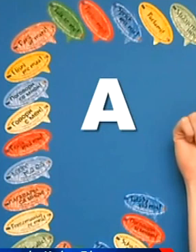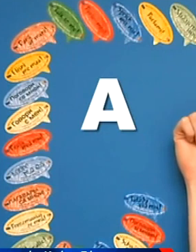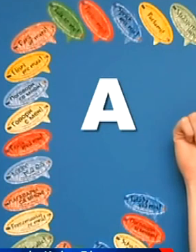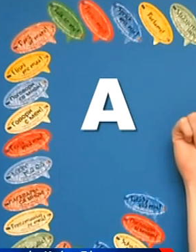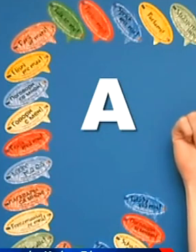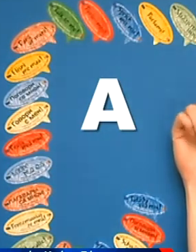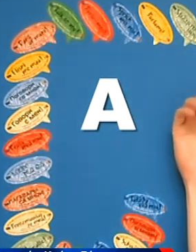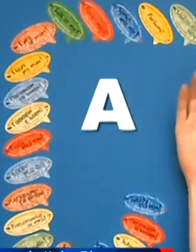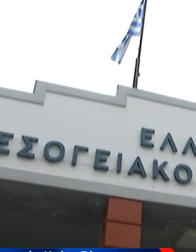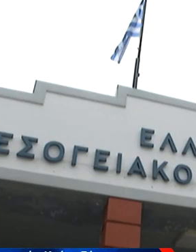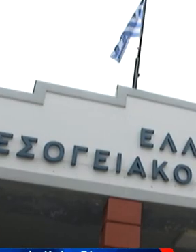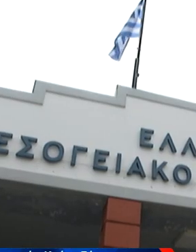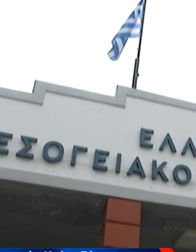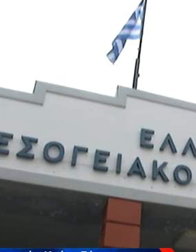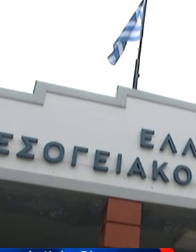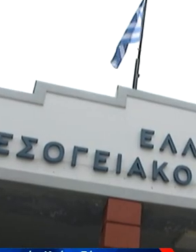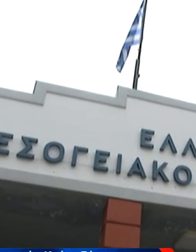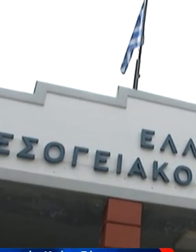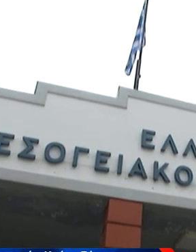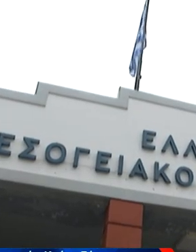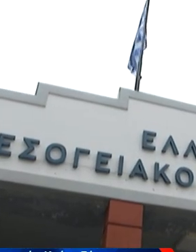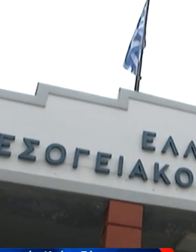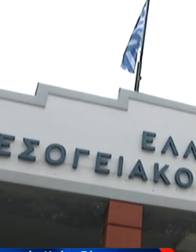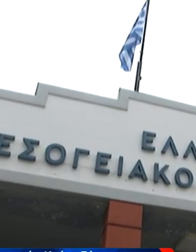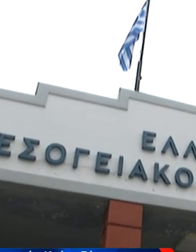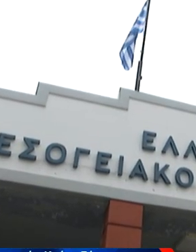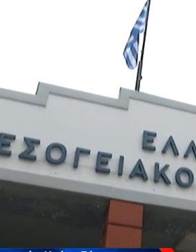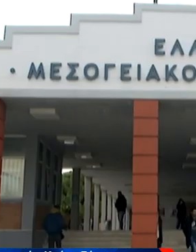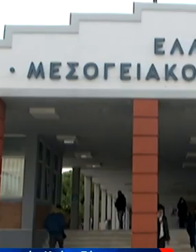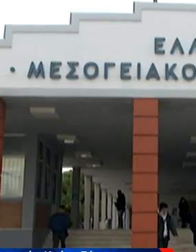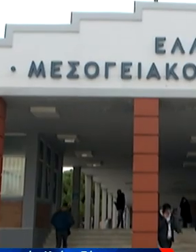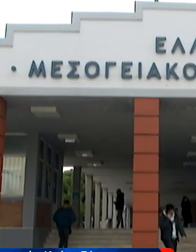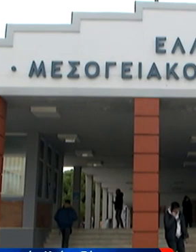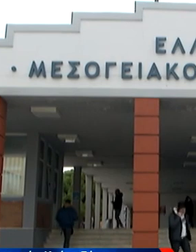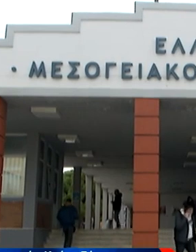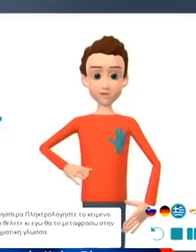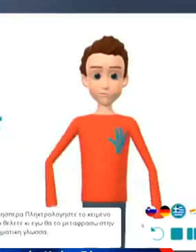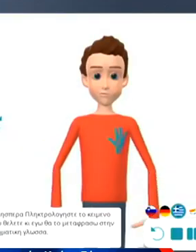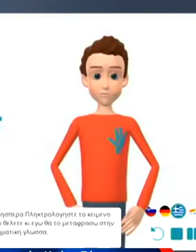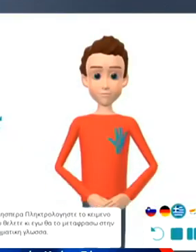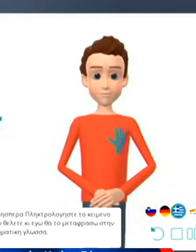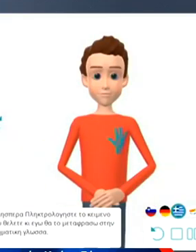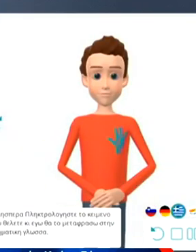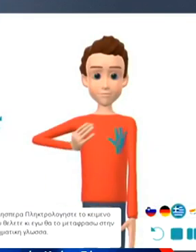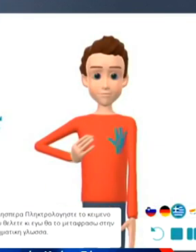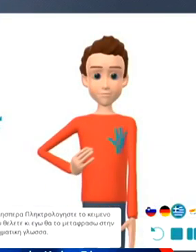στήμα και μάλιστα έκανε πάνω σε αυτό το θέμα την μεταπτυχιακή του διατριβή και τώρα κάνει το διδακτορικό του όπου